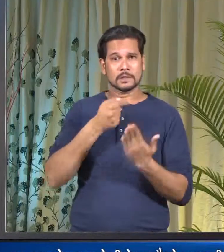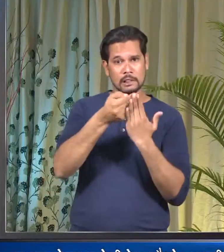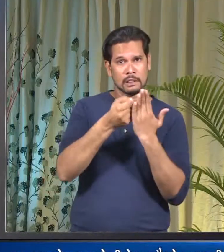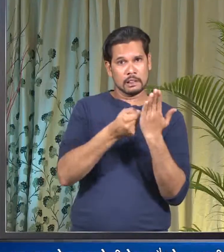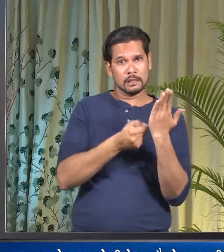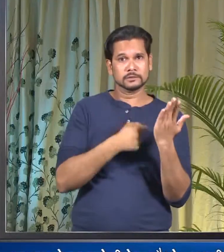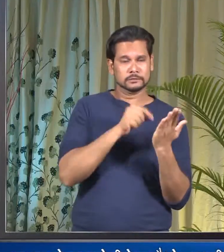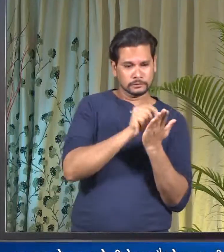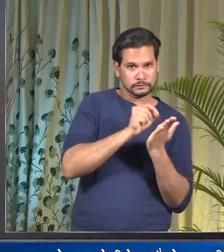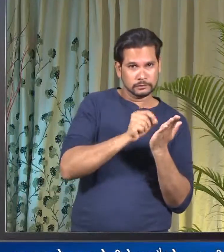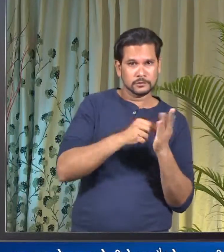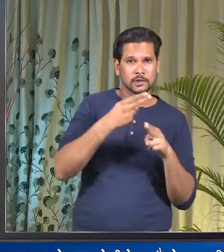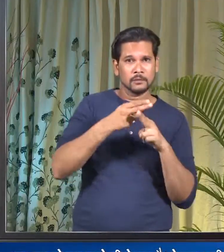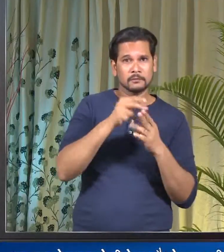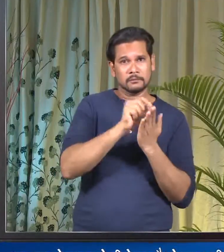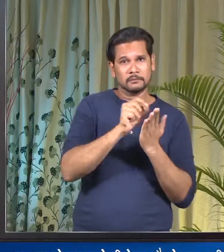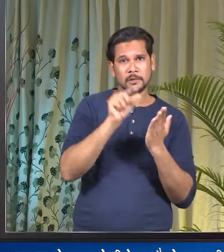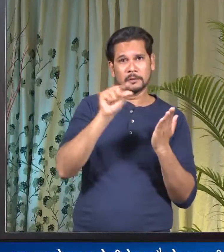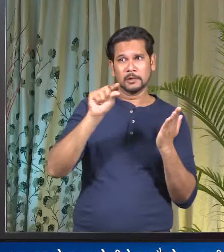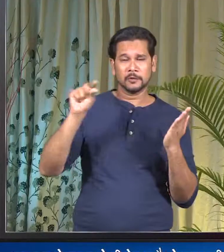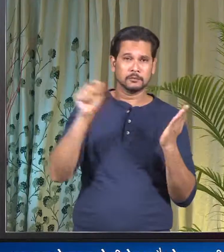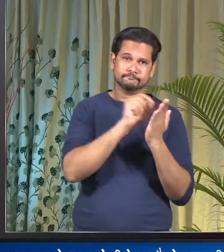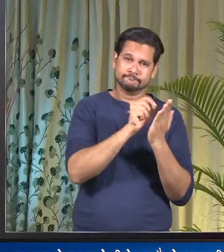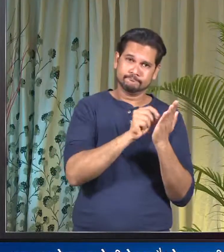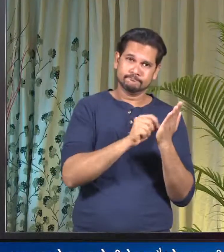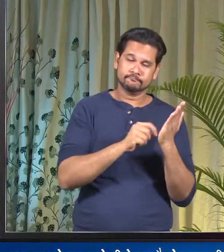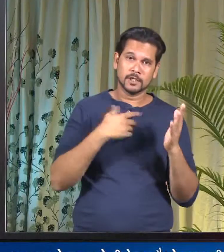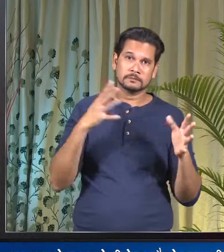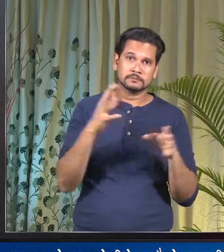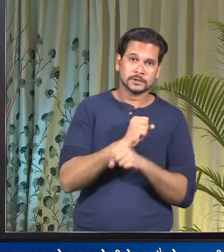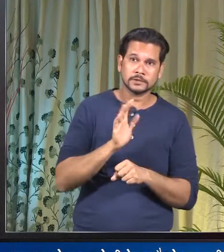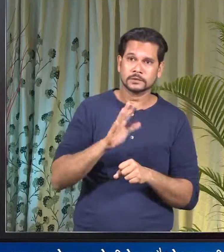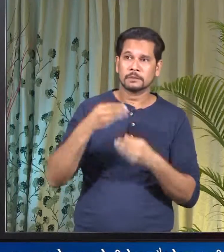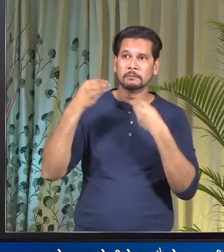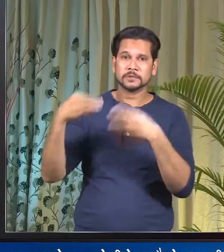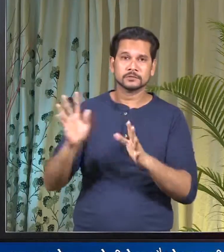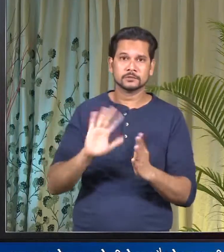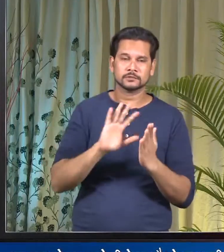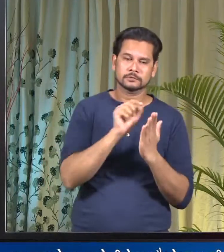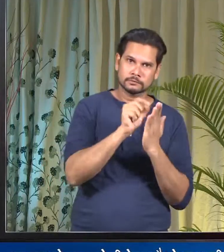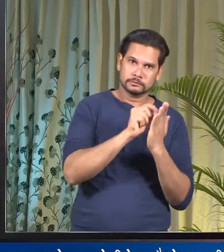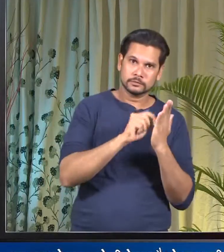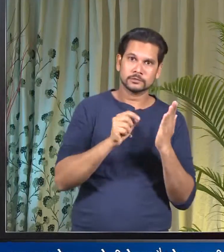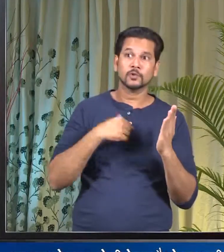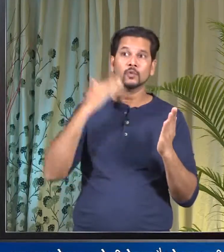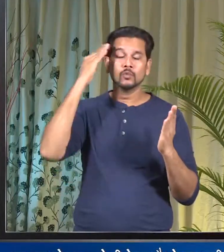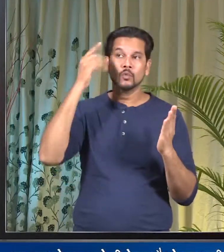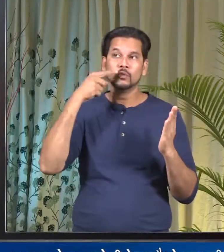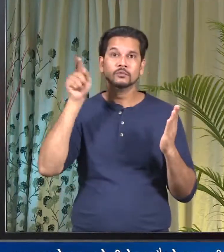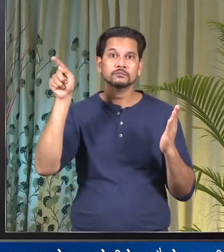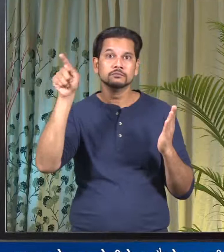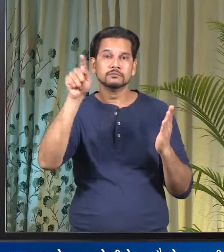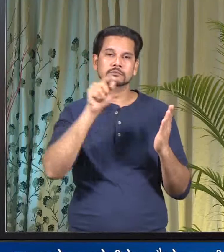चाहिए रहने जाना चाहिए तो जहां सिर्फ परीचे है वहाँ